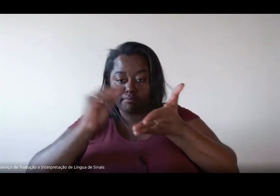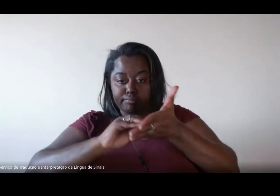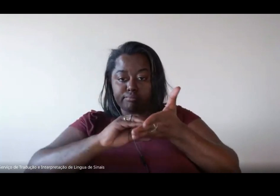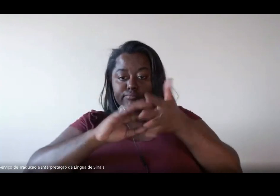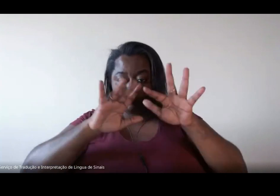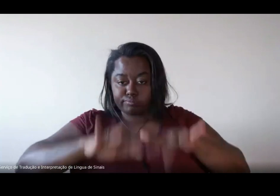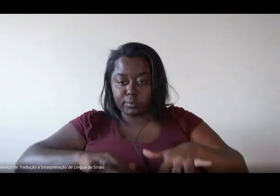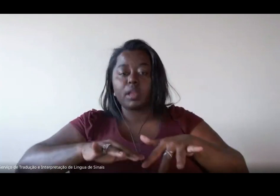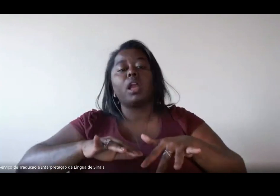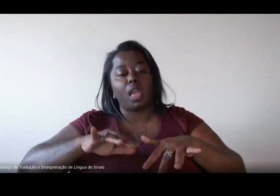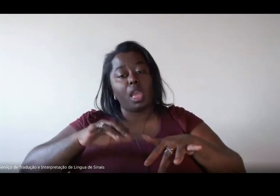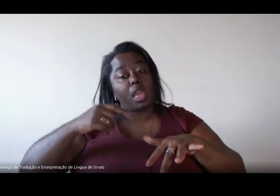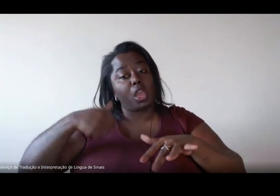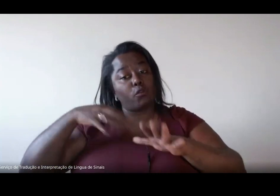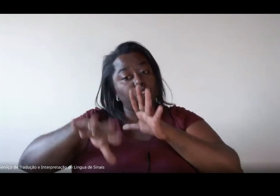com base